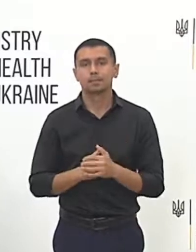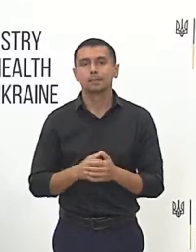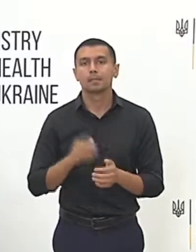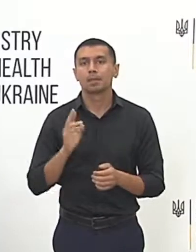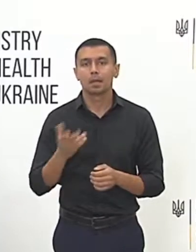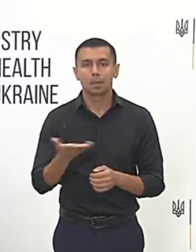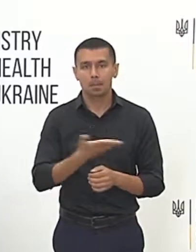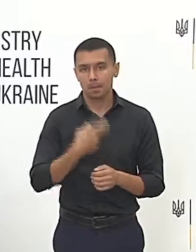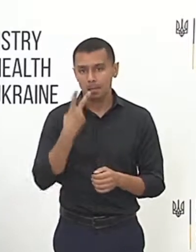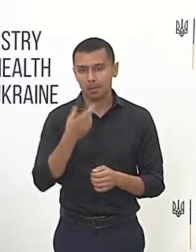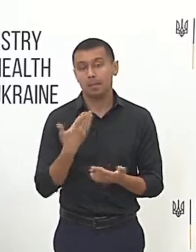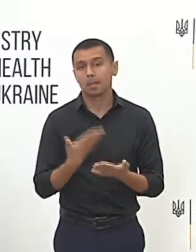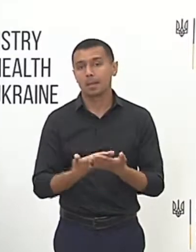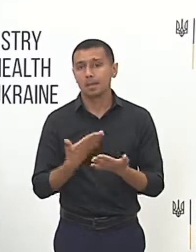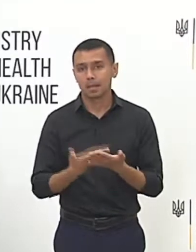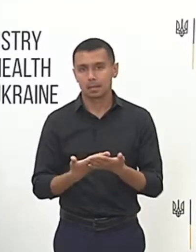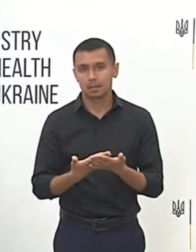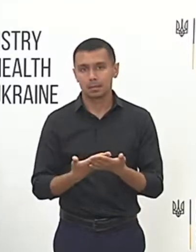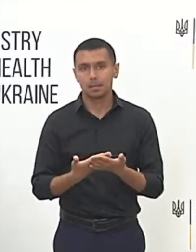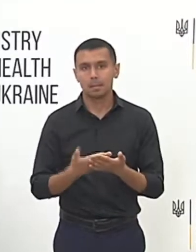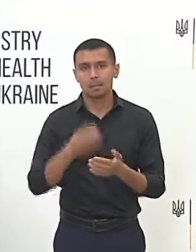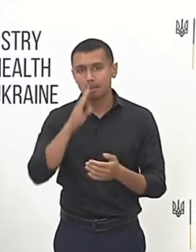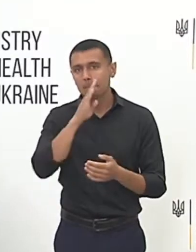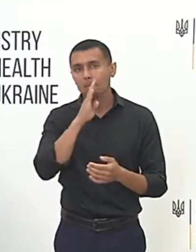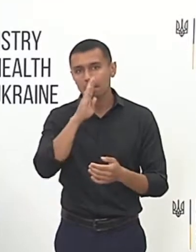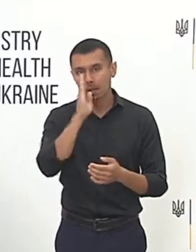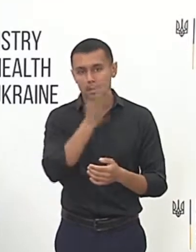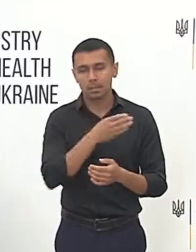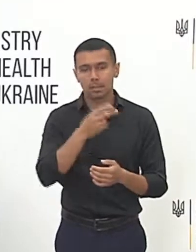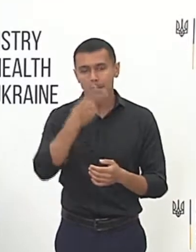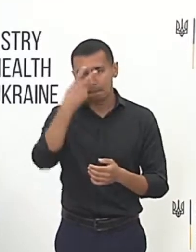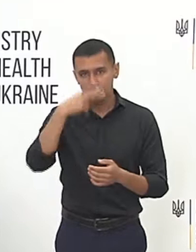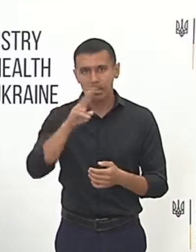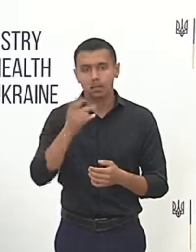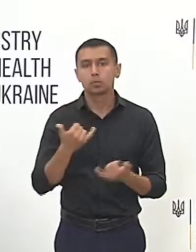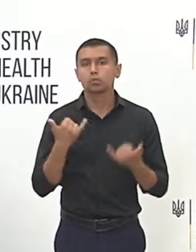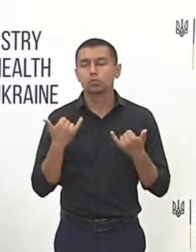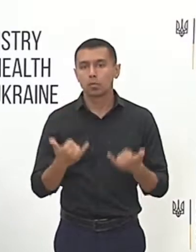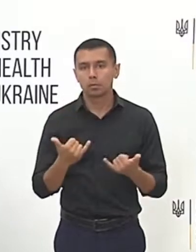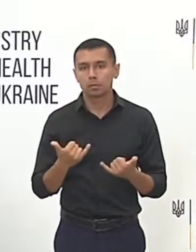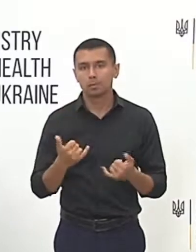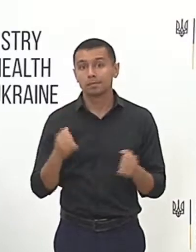COVID-19? Як ми бачимо на прикладі, наприклад, Бразилії і Мексики, в яких